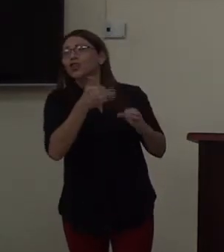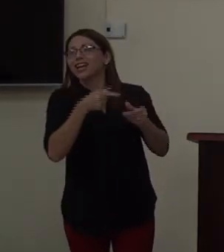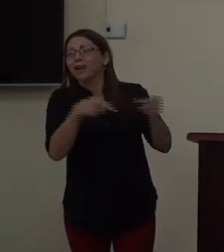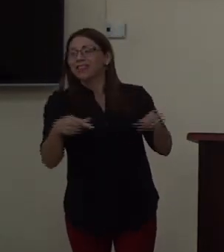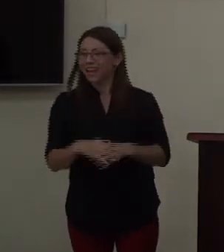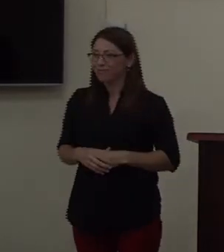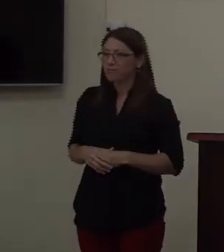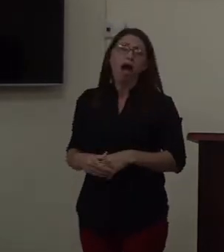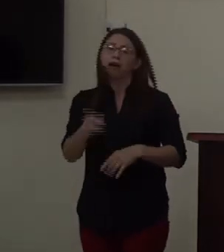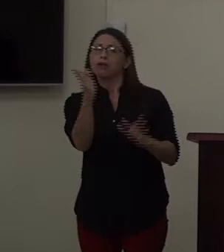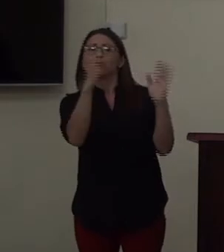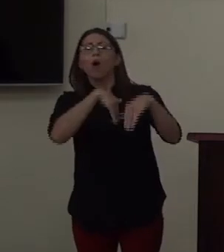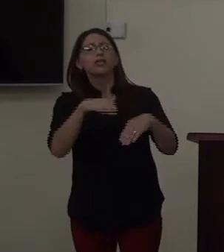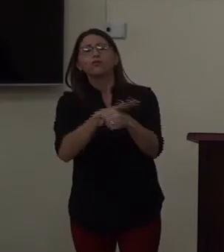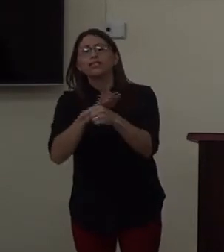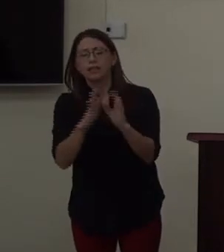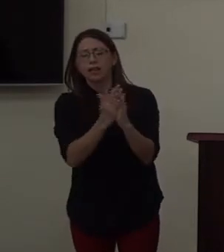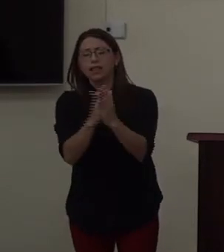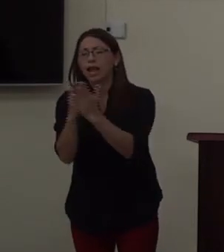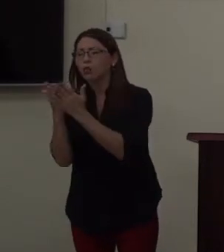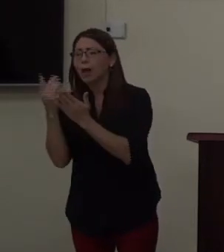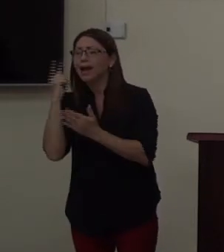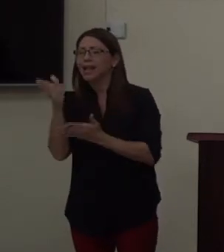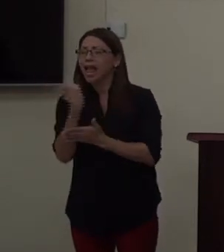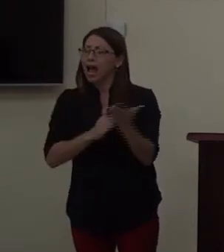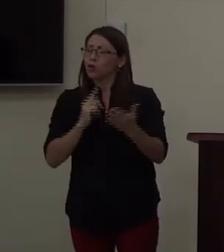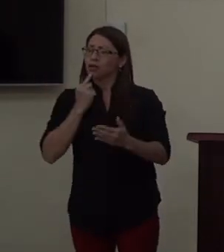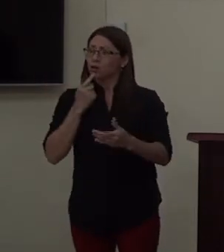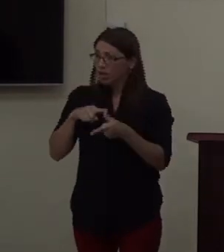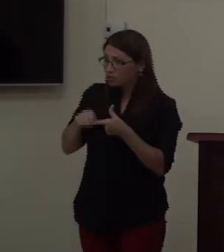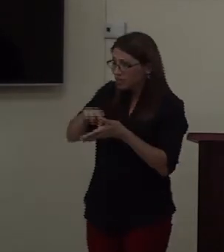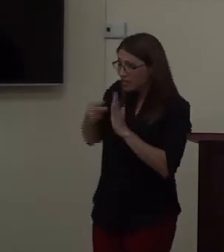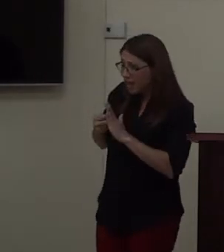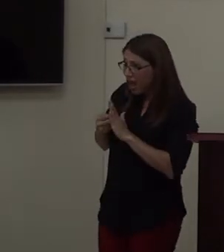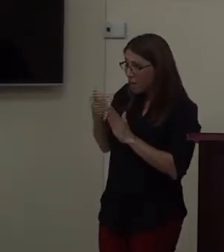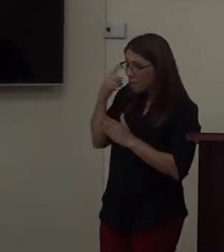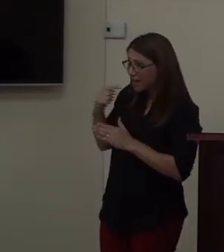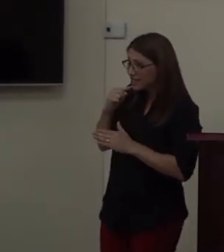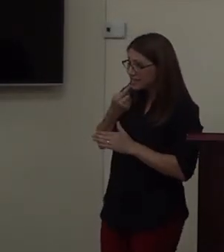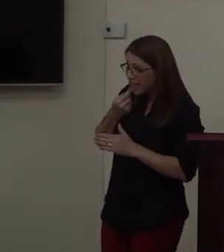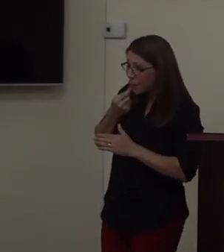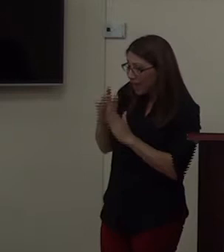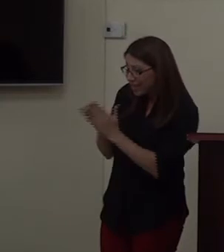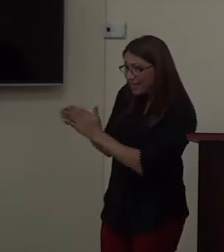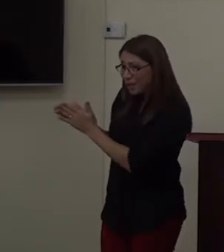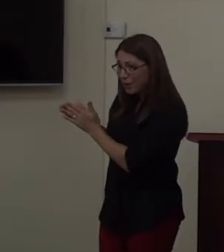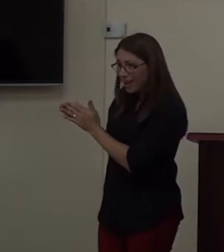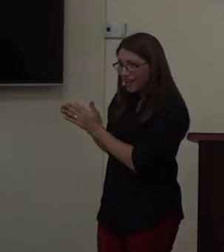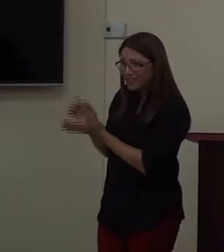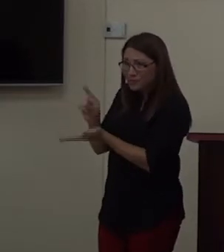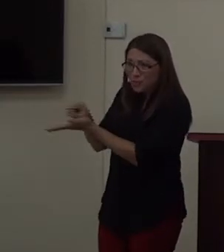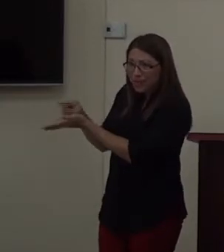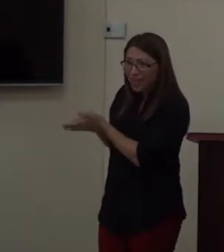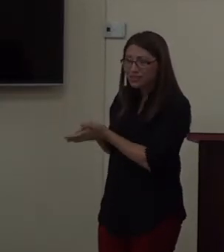suficiente literatura para que lo haga algo serio. Pero lo que hace algo serio es la literatura, que básicamente son libros publicados, ¿verdad? Hay un solo